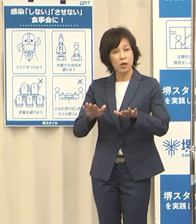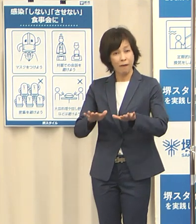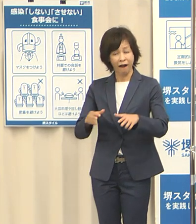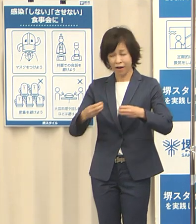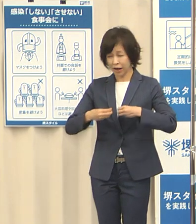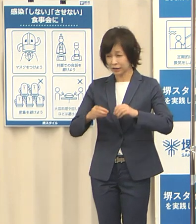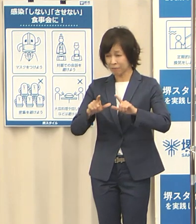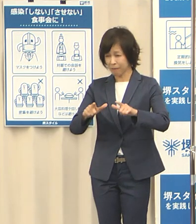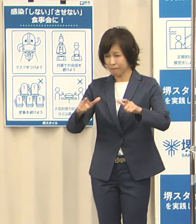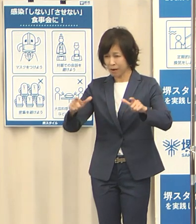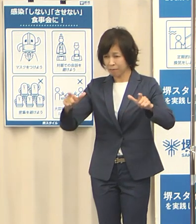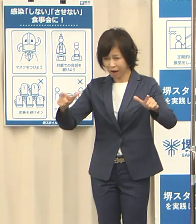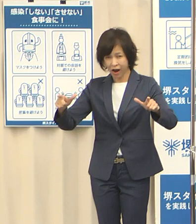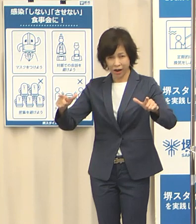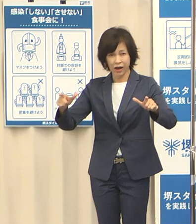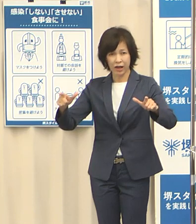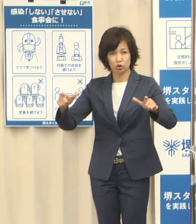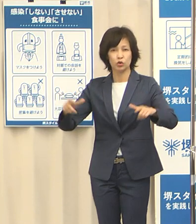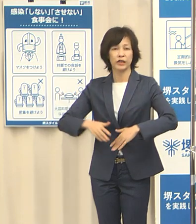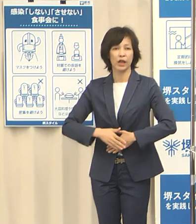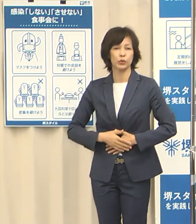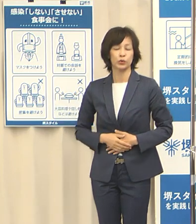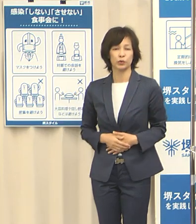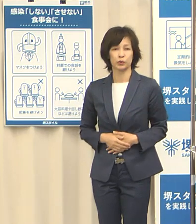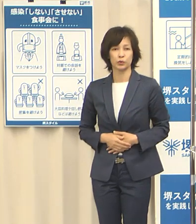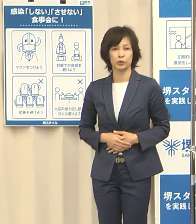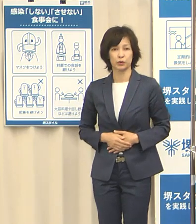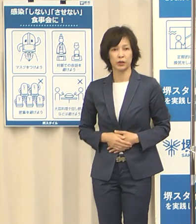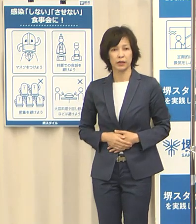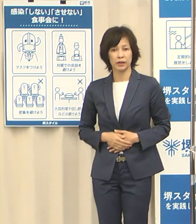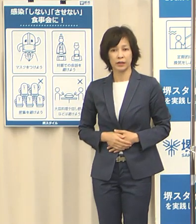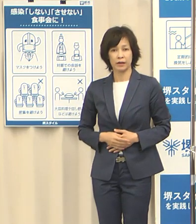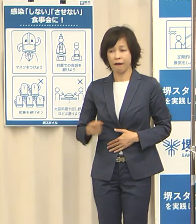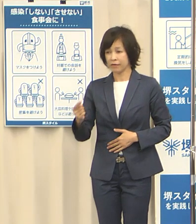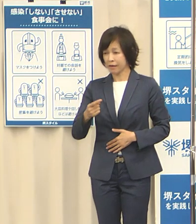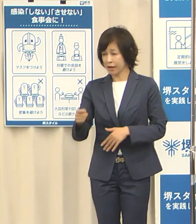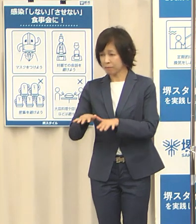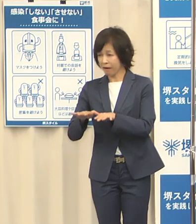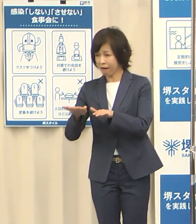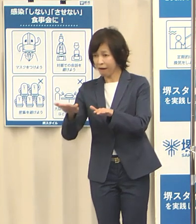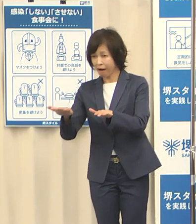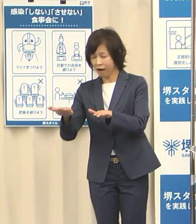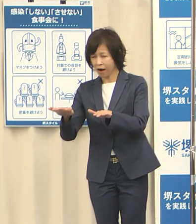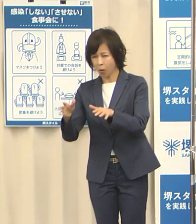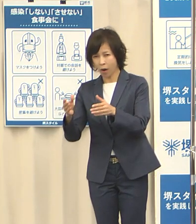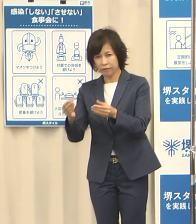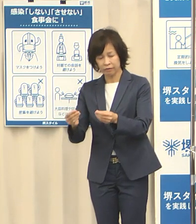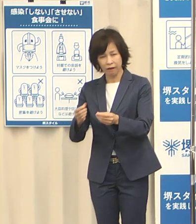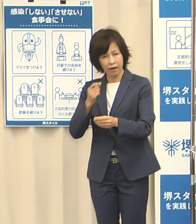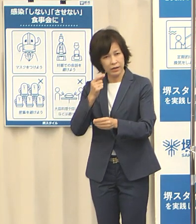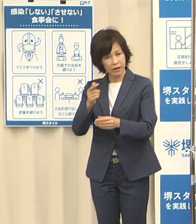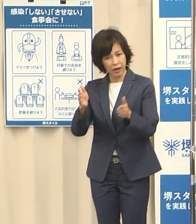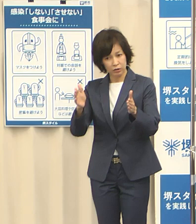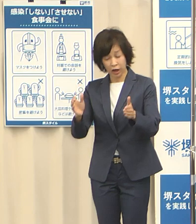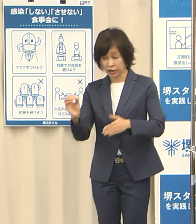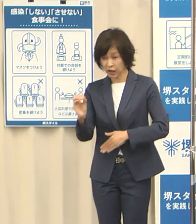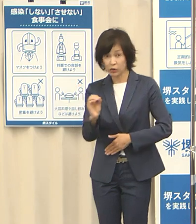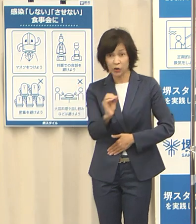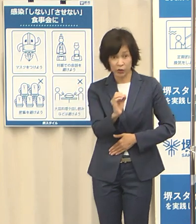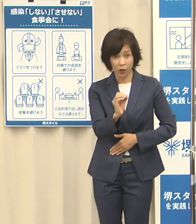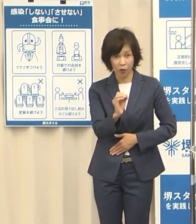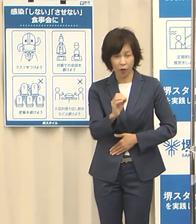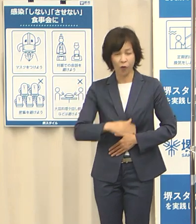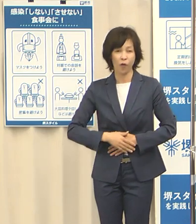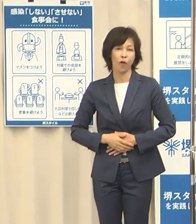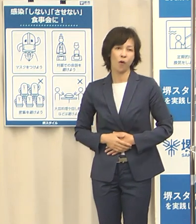大が続いていると。で、第1波が過ぎて1ヶ月間ゼロが続いた時っていうのもま